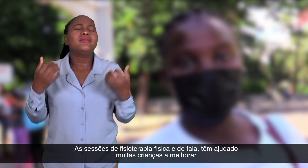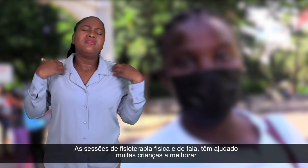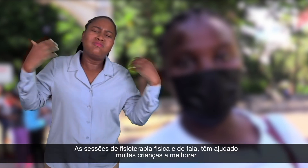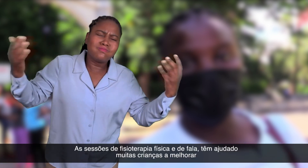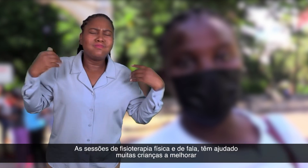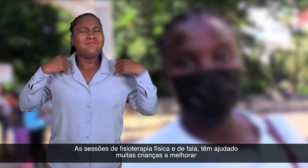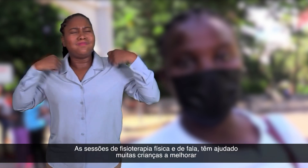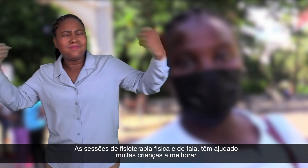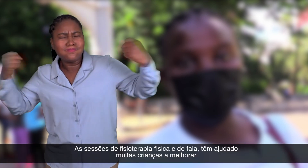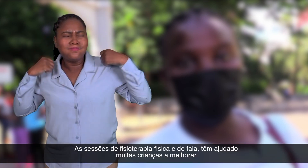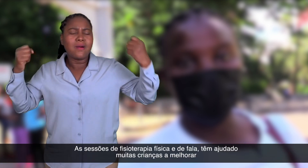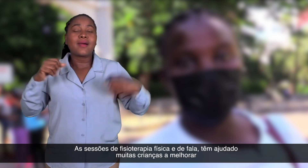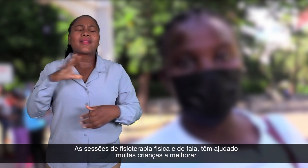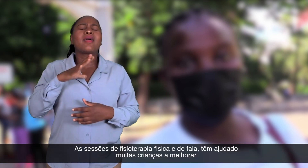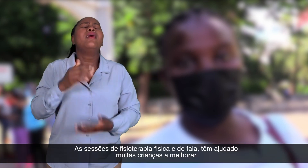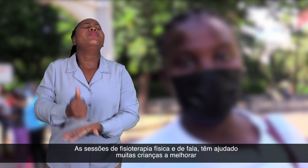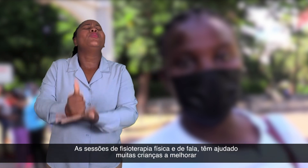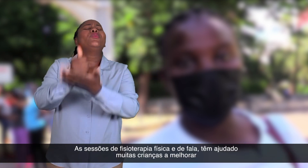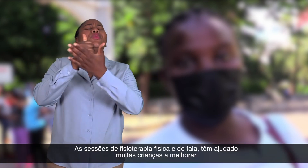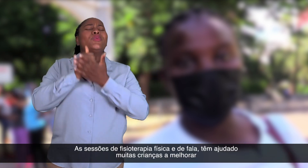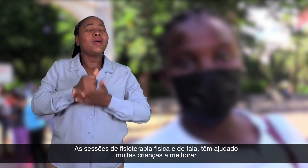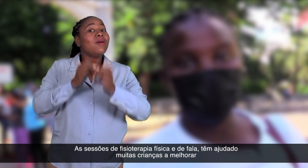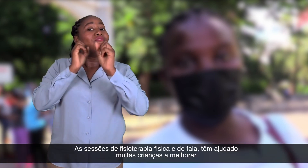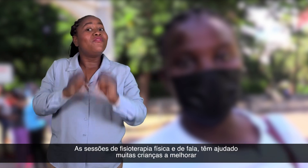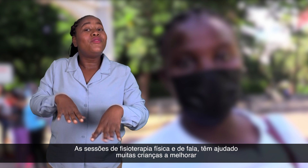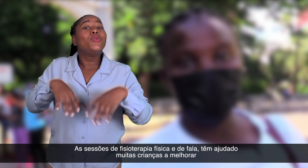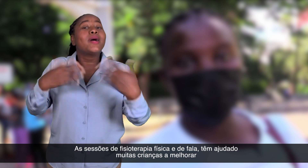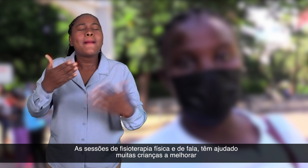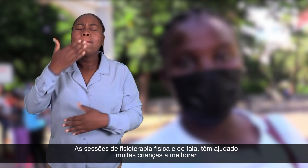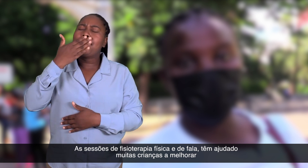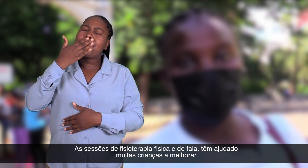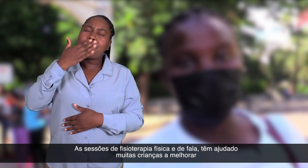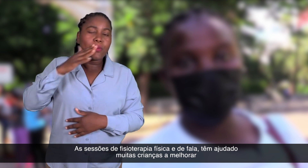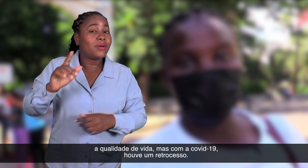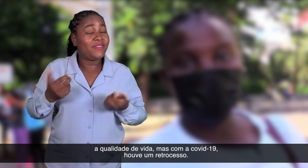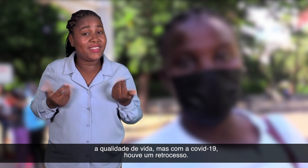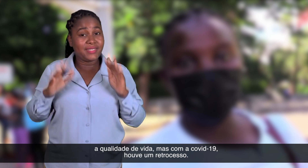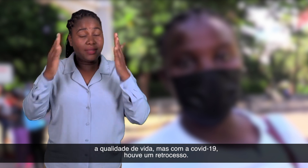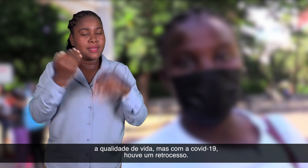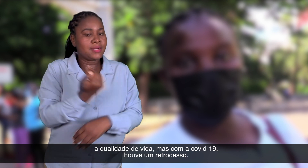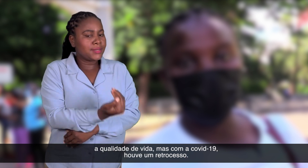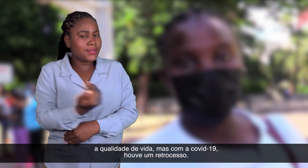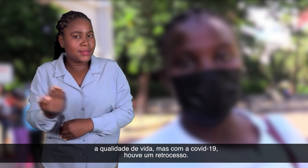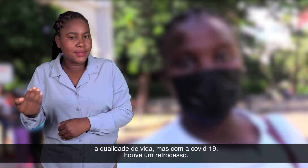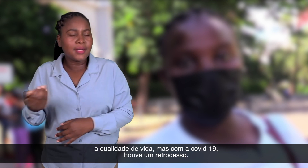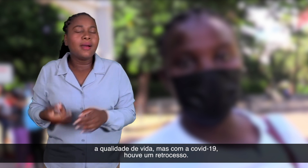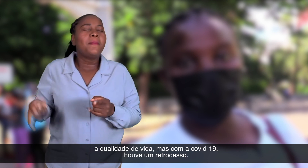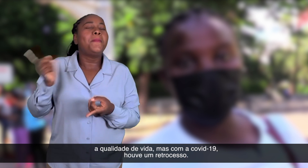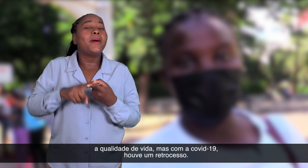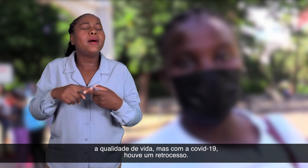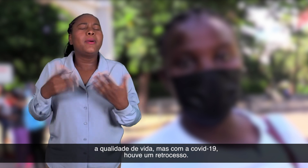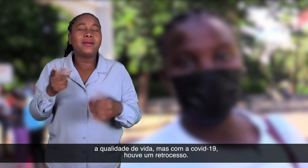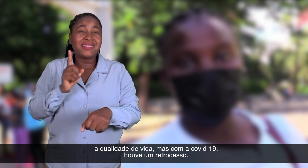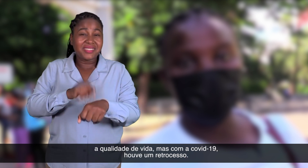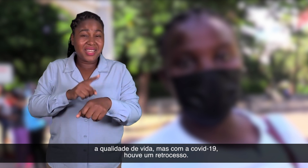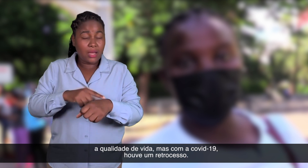As sessões de fisioterapia física e de fala têm ajudado muitas crianças a melhorar a qualidade de vida. Mas com a Covid